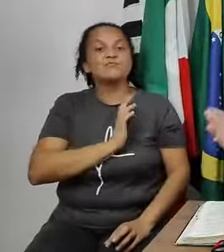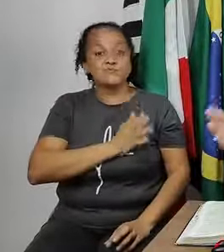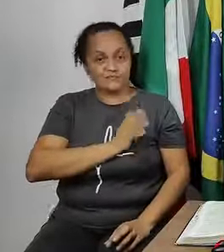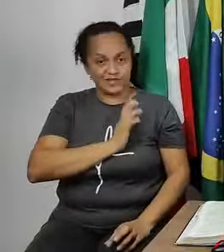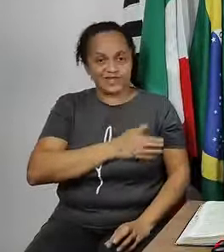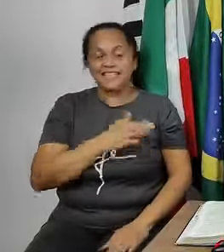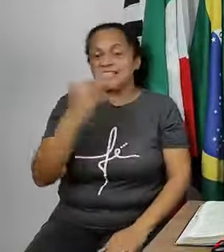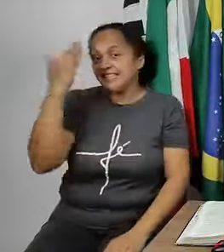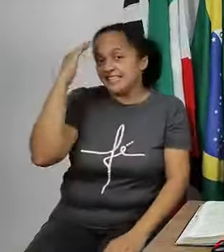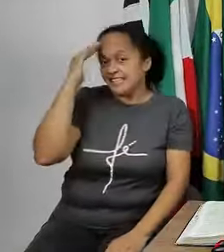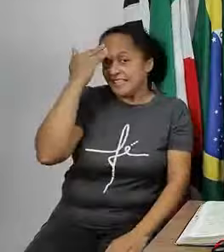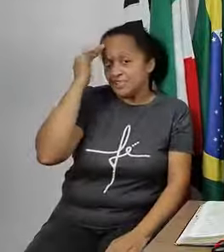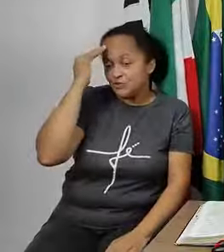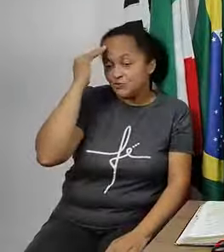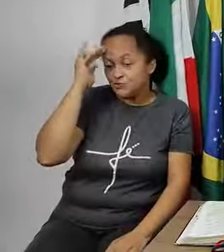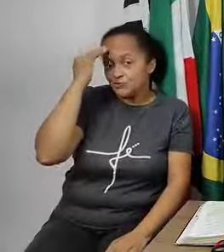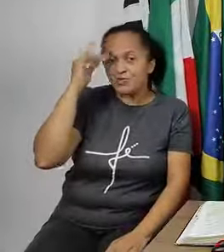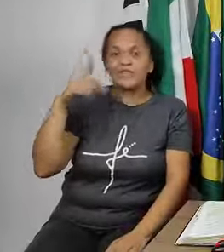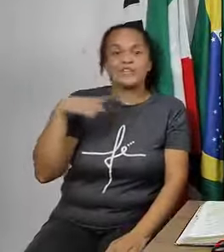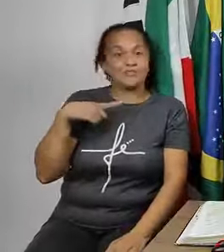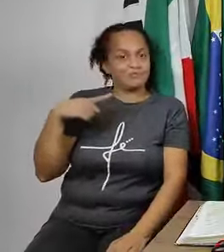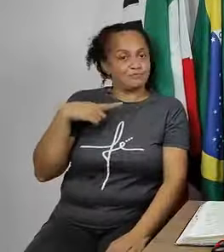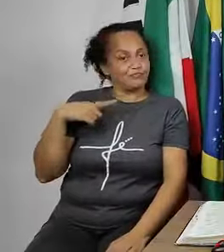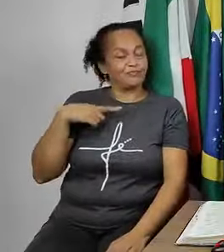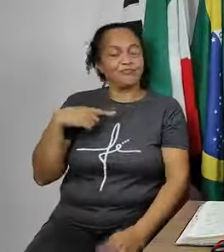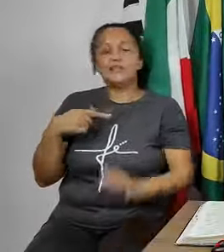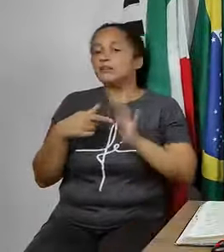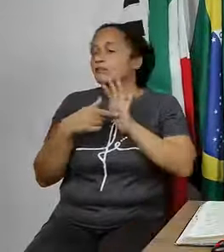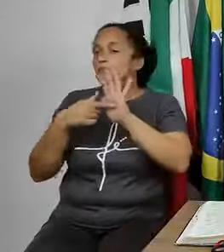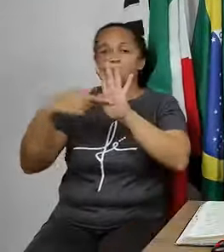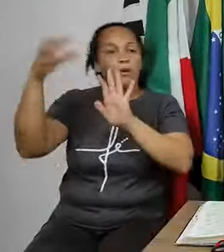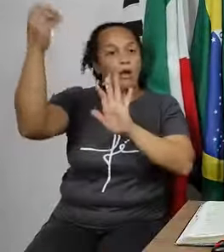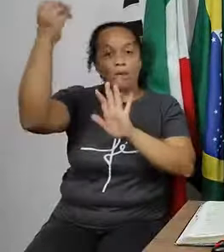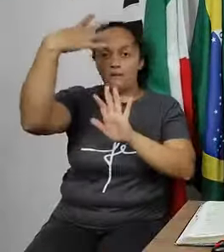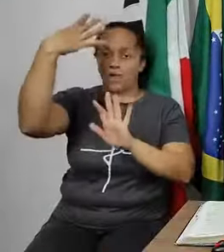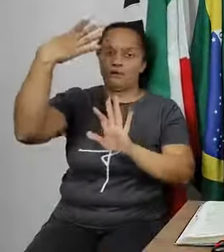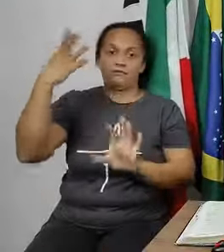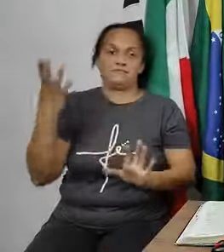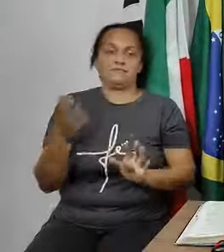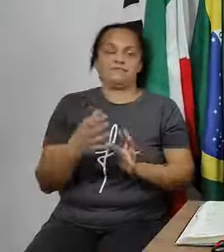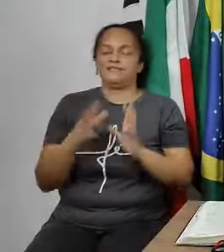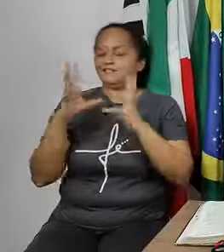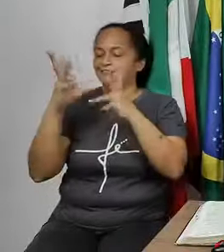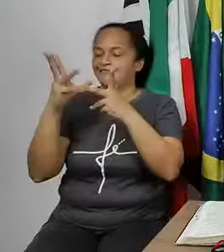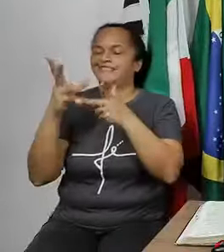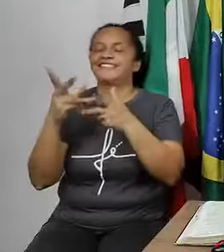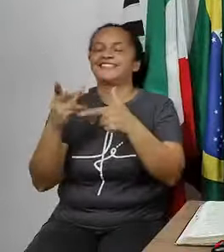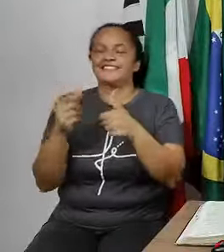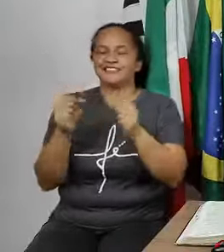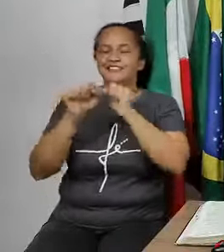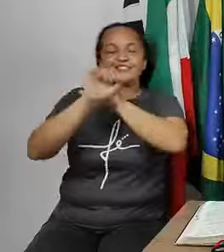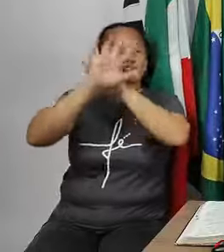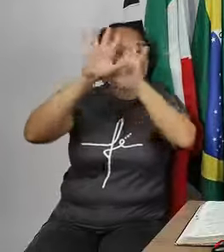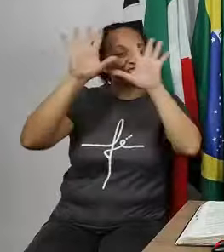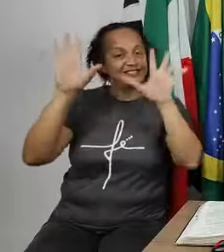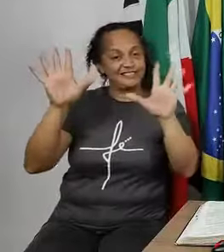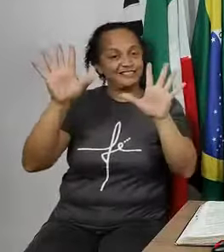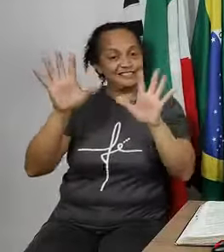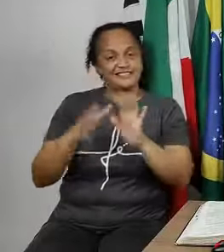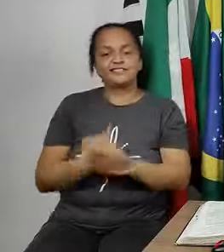dá entendimento. É Ele que nos dá revelação. E isso é maravilhoso, isso é